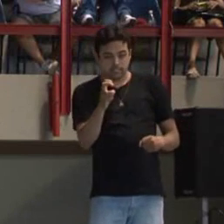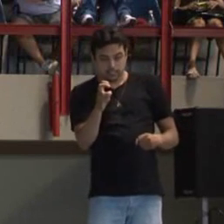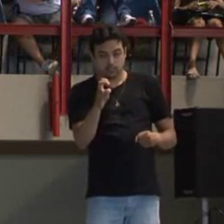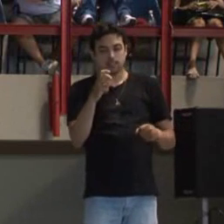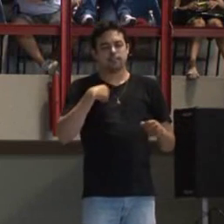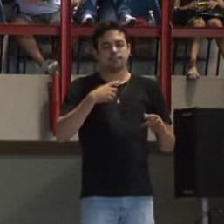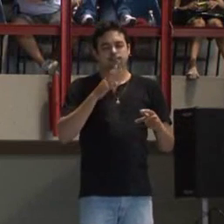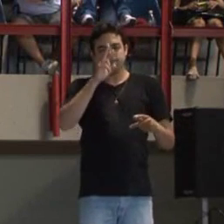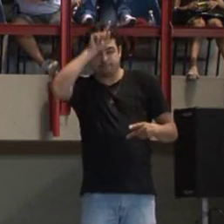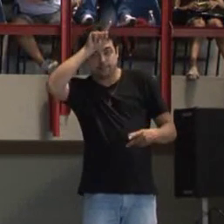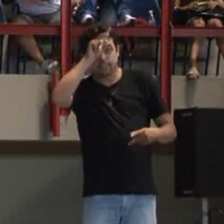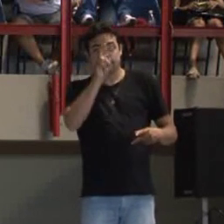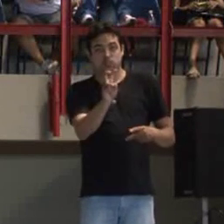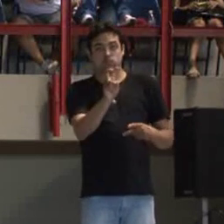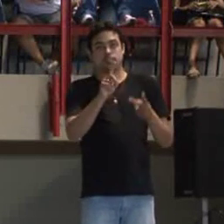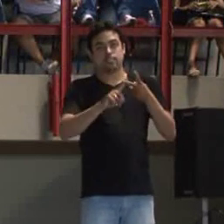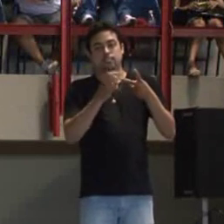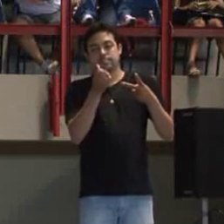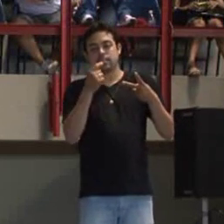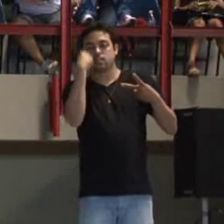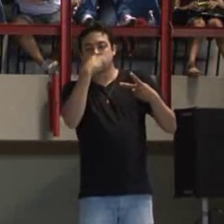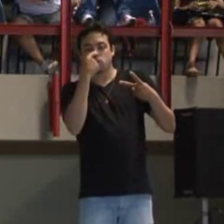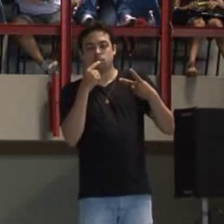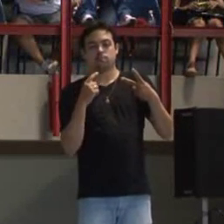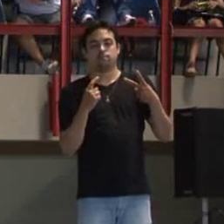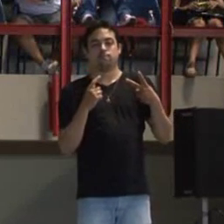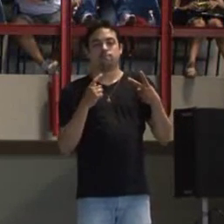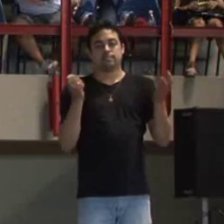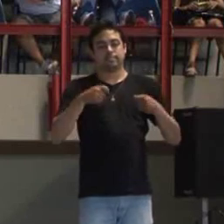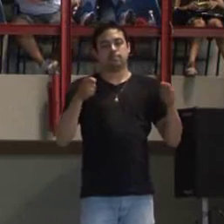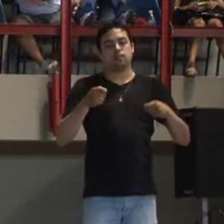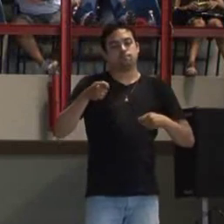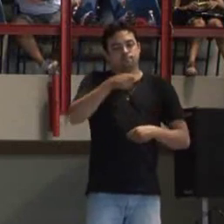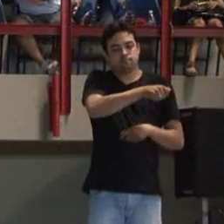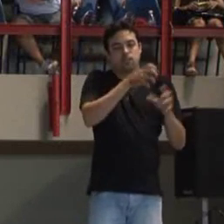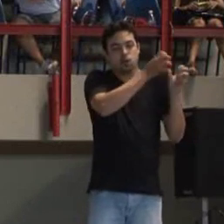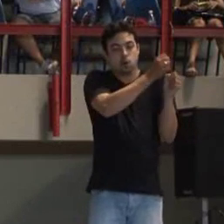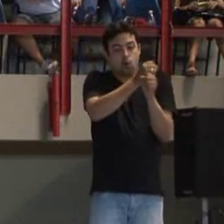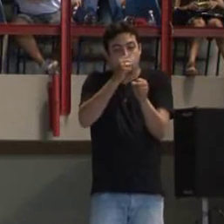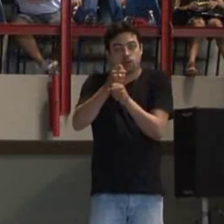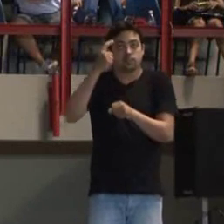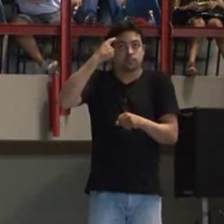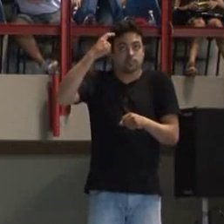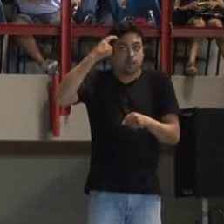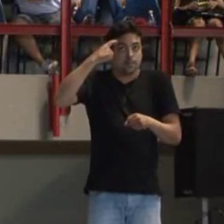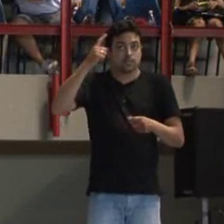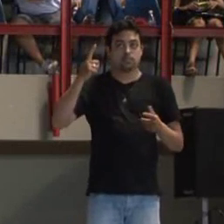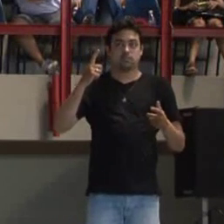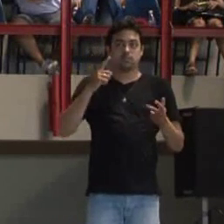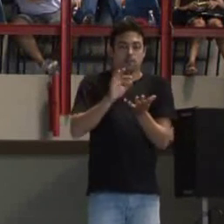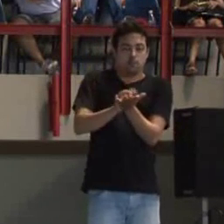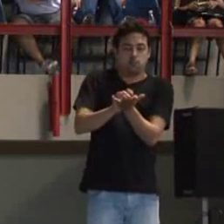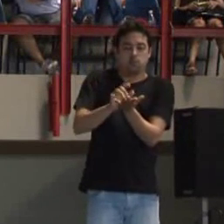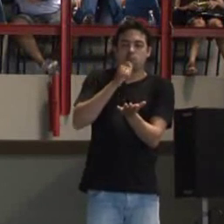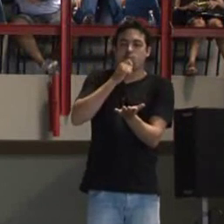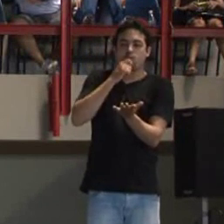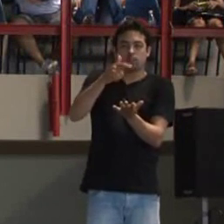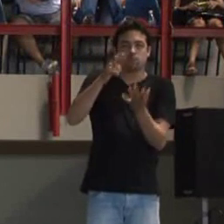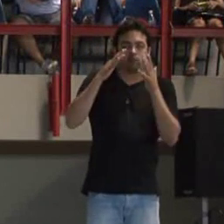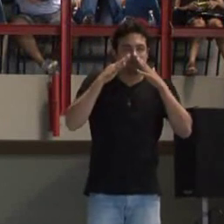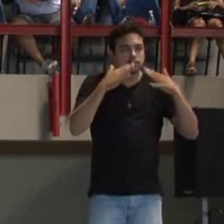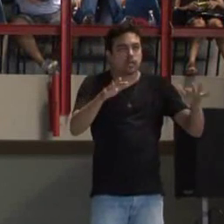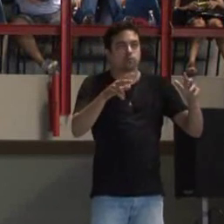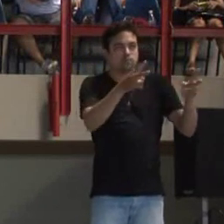e 6 horas. É extremamente válido, entendeu? O cálculo de cabeça, hein? Só na observação da